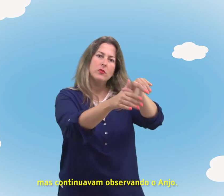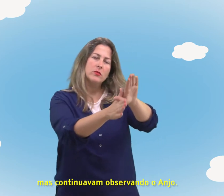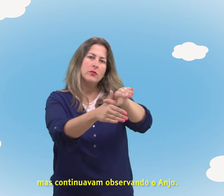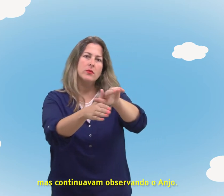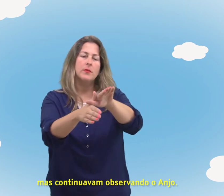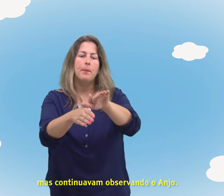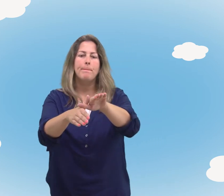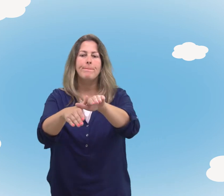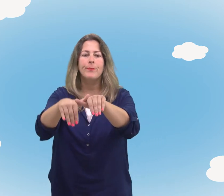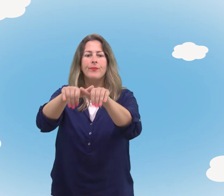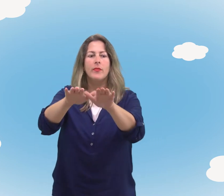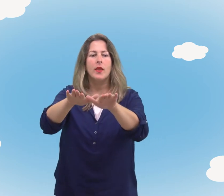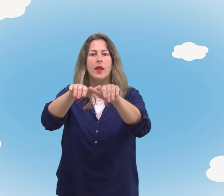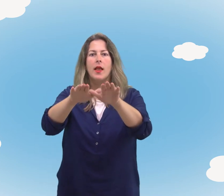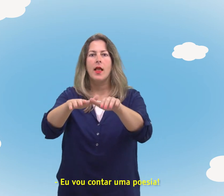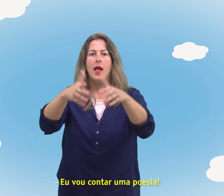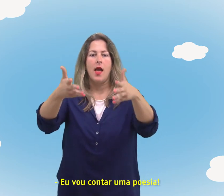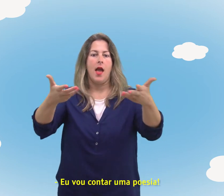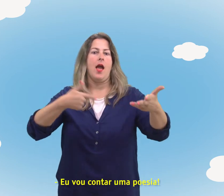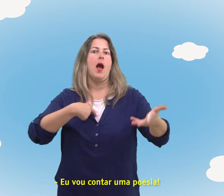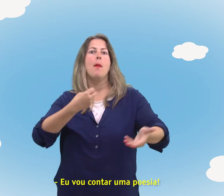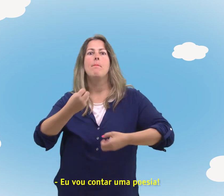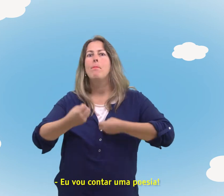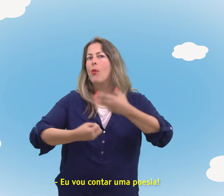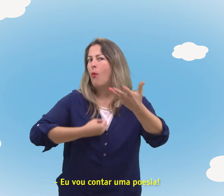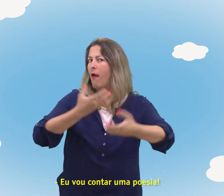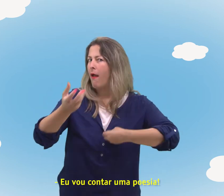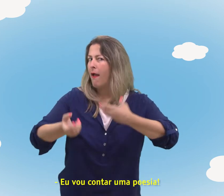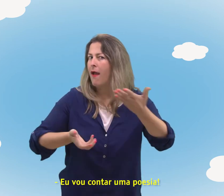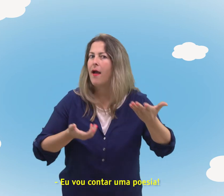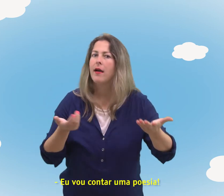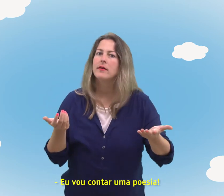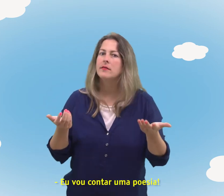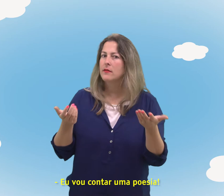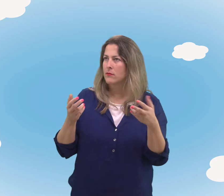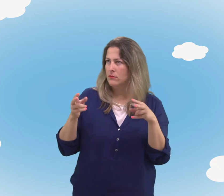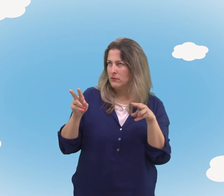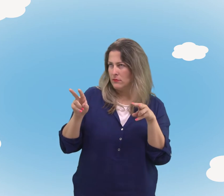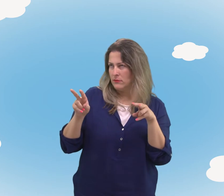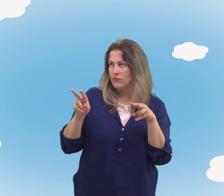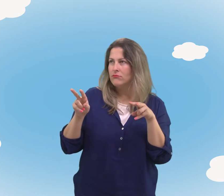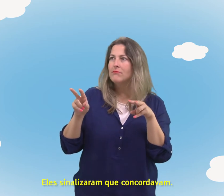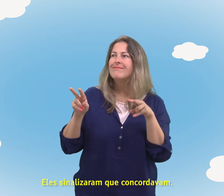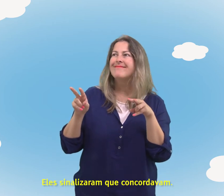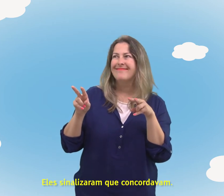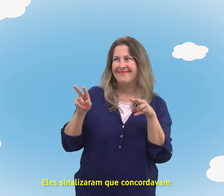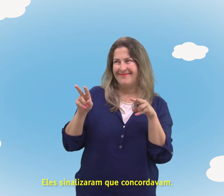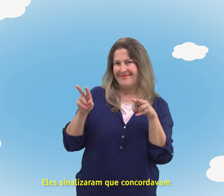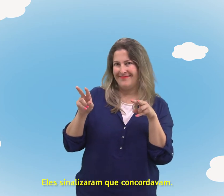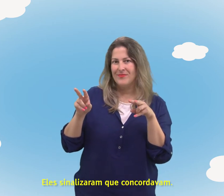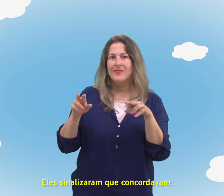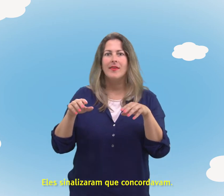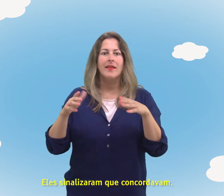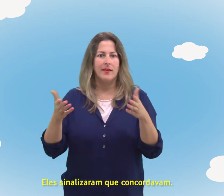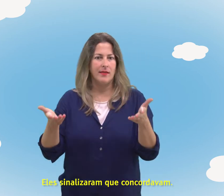anjo e eu vou contar a poesia eles se realizaram que